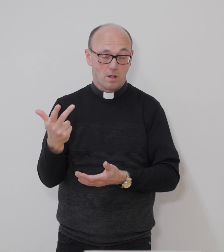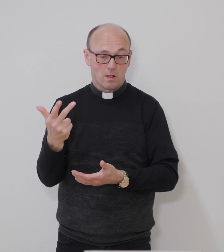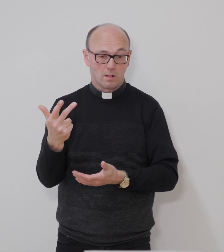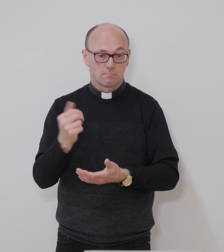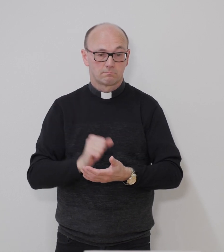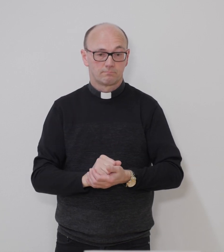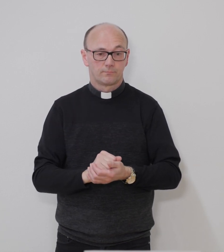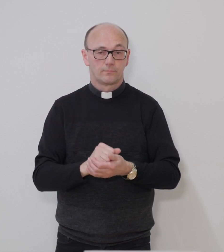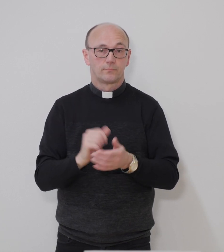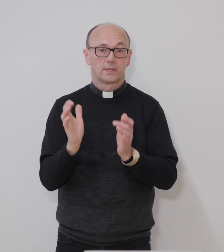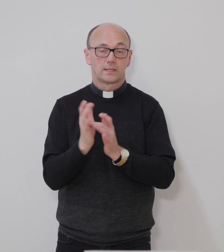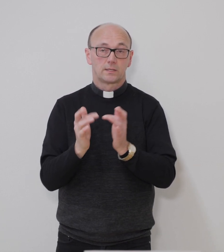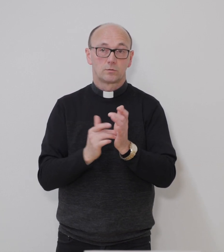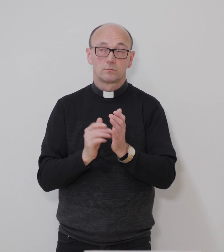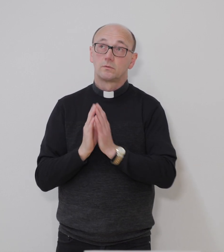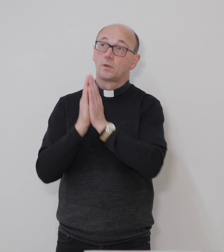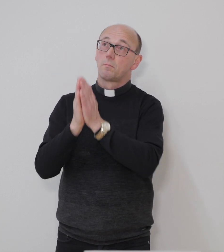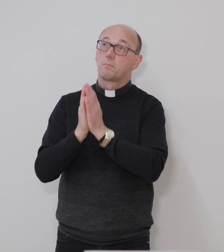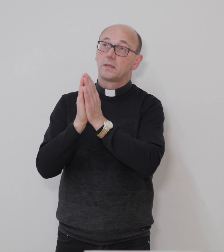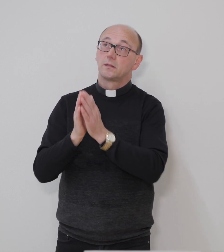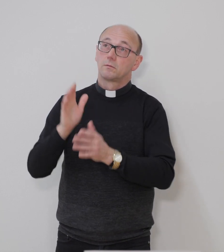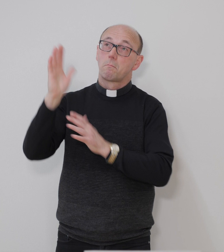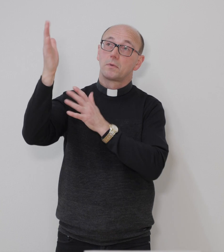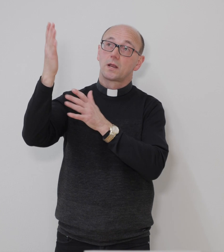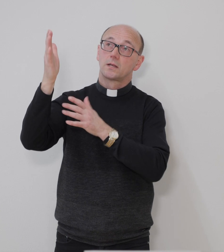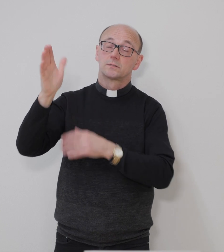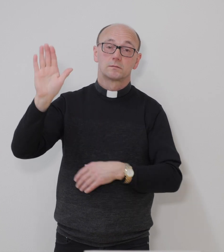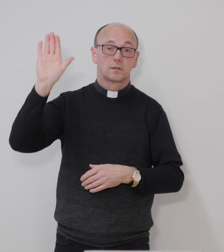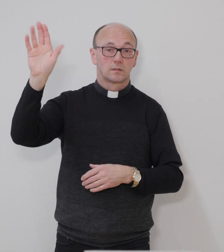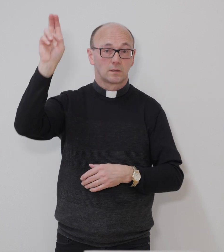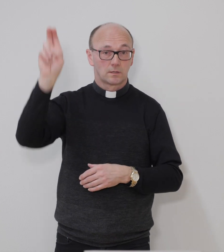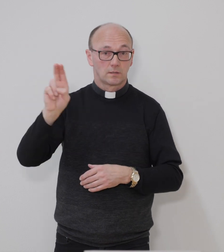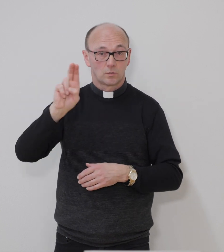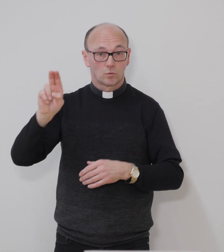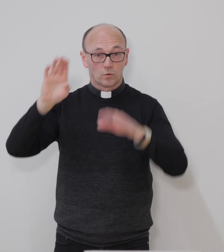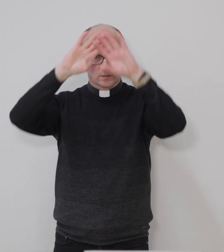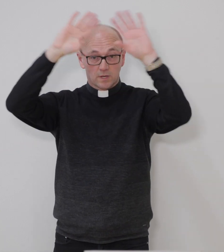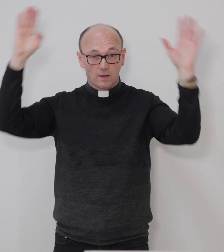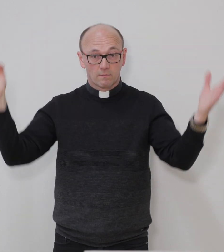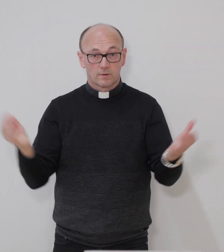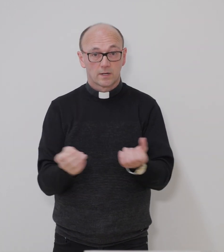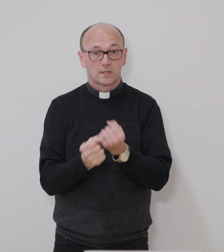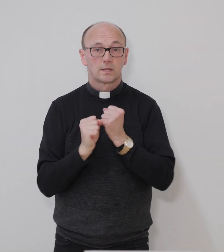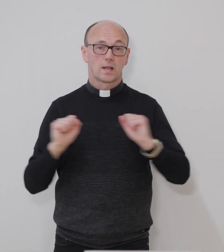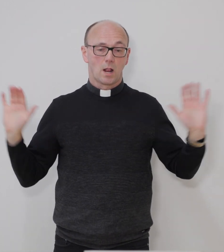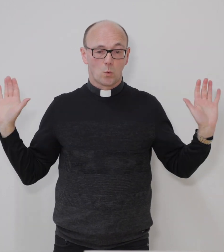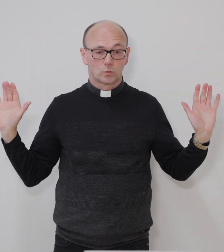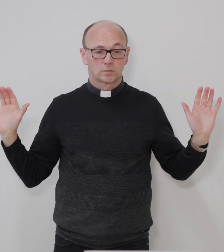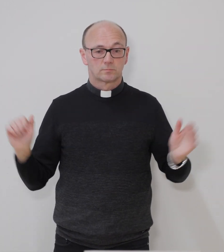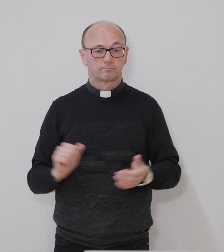Wir beten dich an, Herr Jesus Christus, und preisen dich, denn durch dein heiliges Kreuz hast du die Welt erlöst.